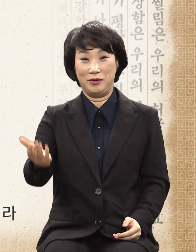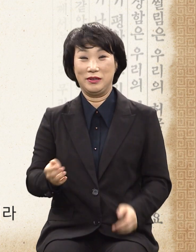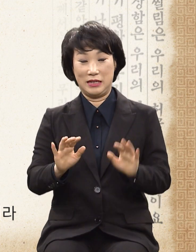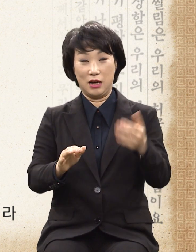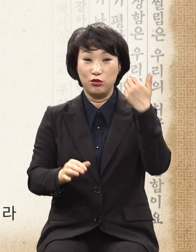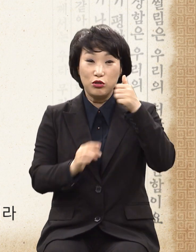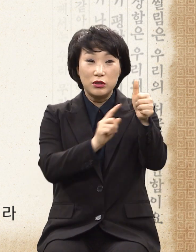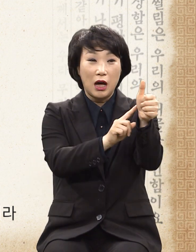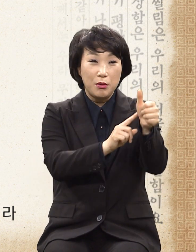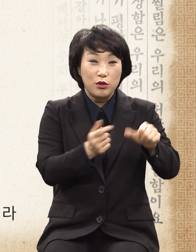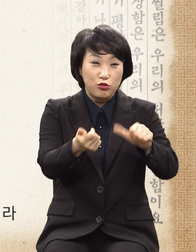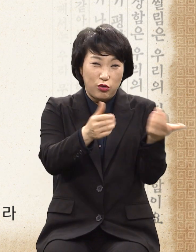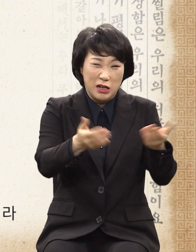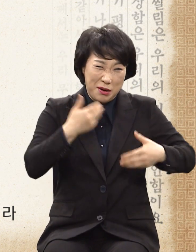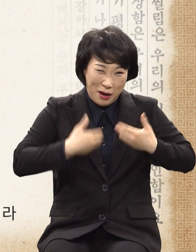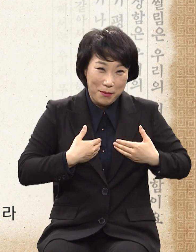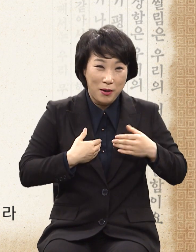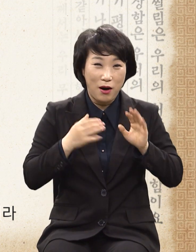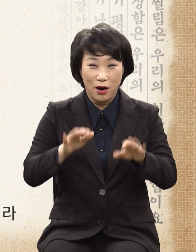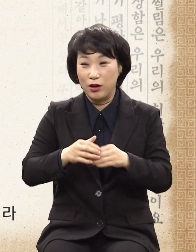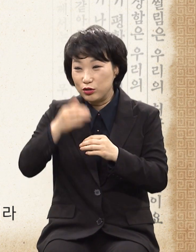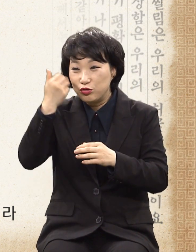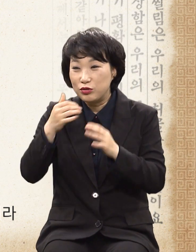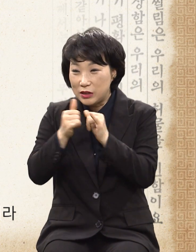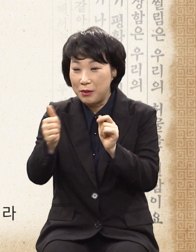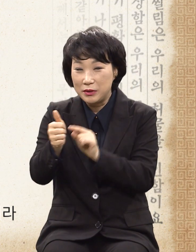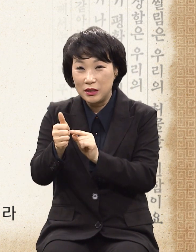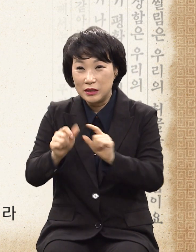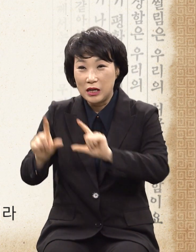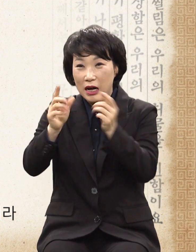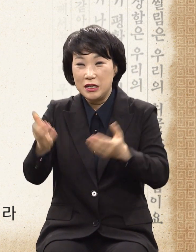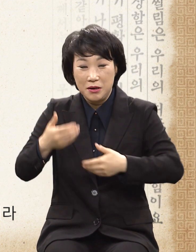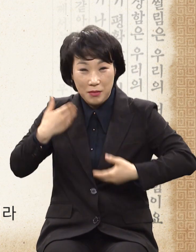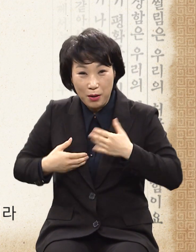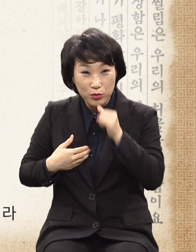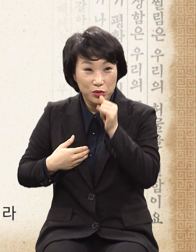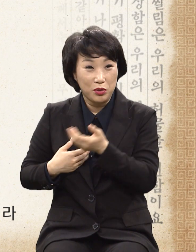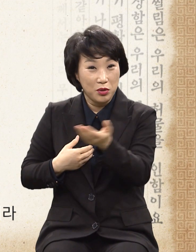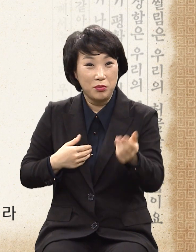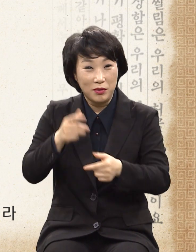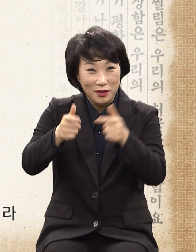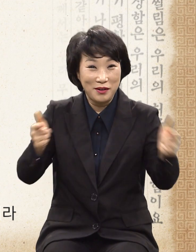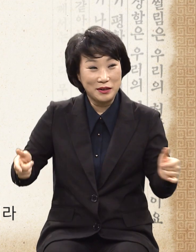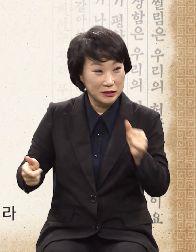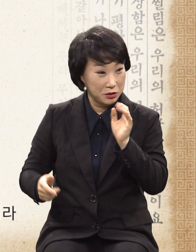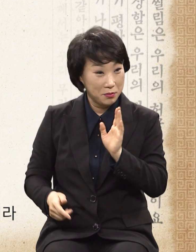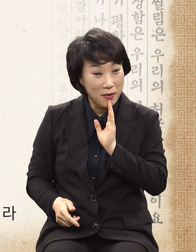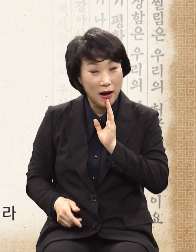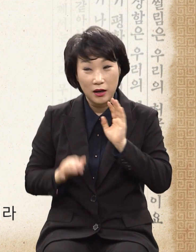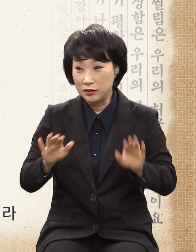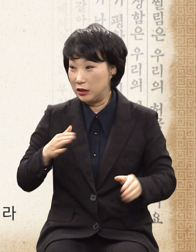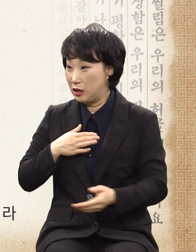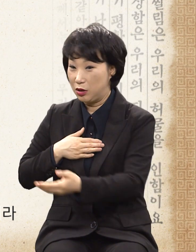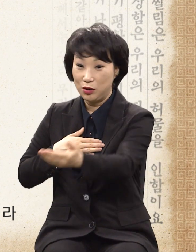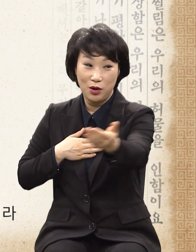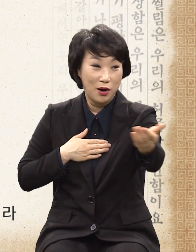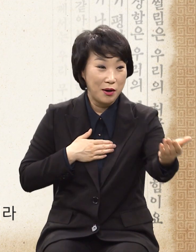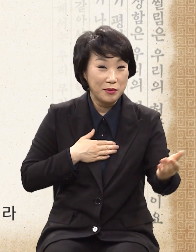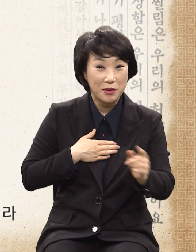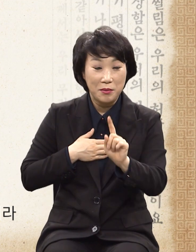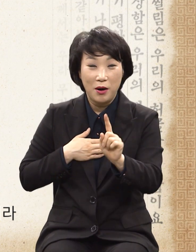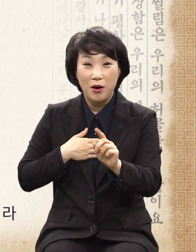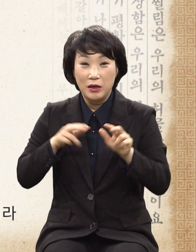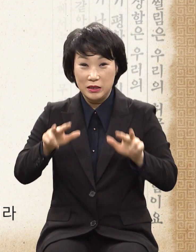죽을 일을 바쁘게 하고 어떤 사람은 살 일을 바쁘게 하는 사람들이 있죠. 근데 여러분들은 어떤